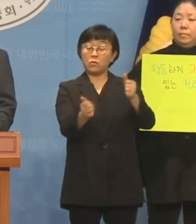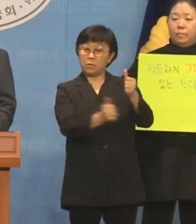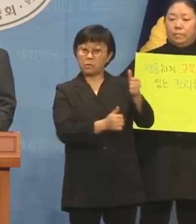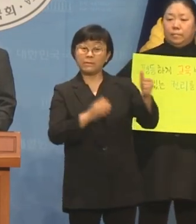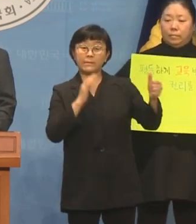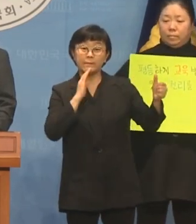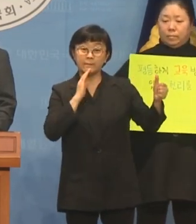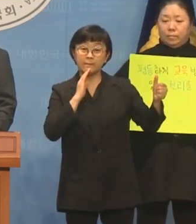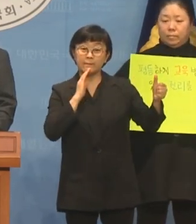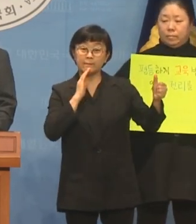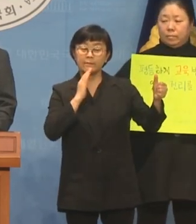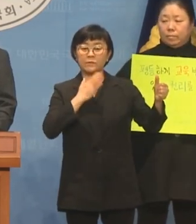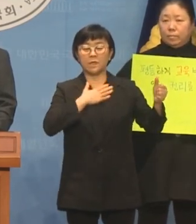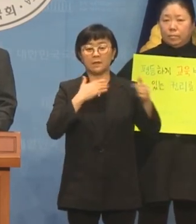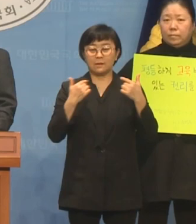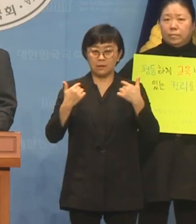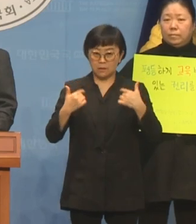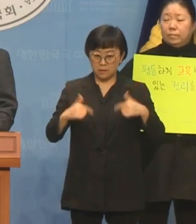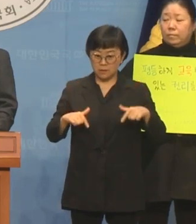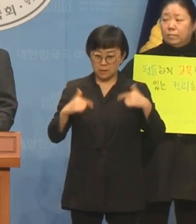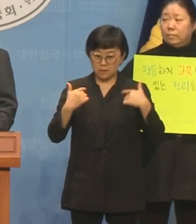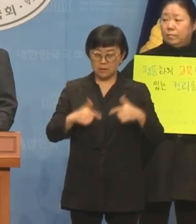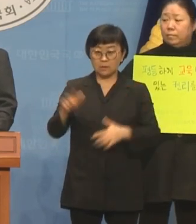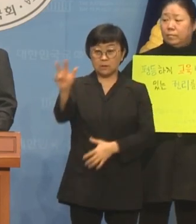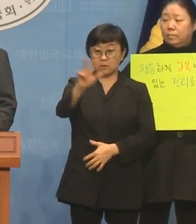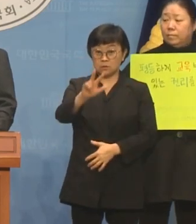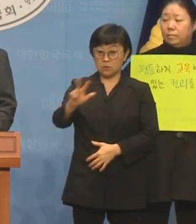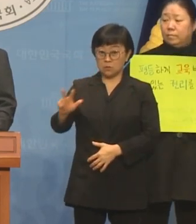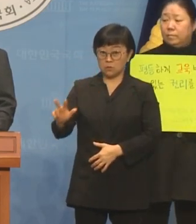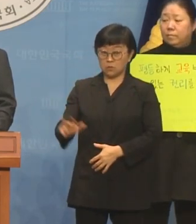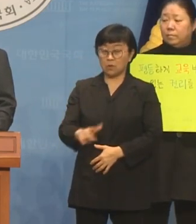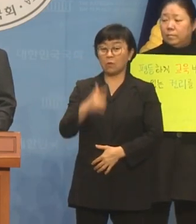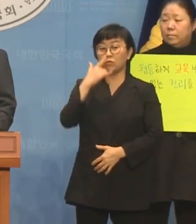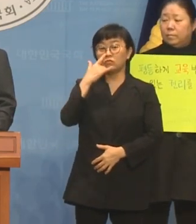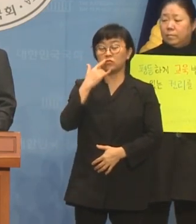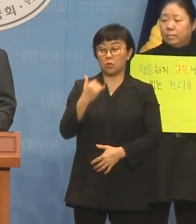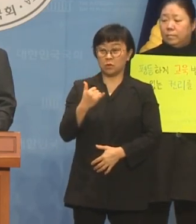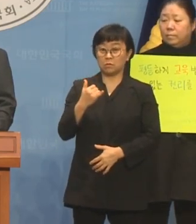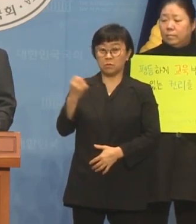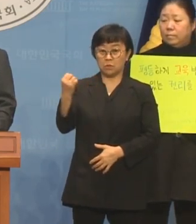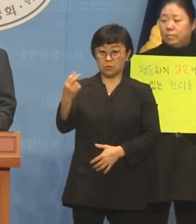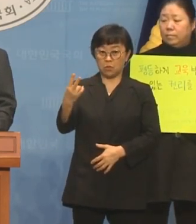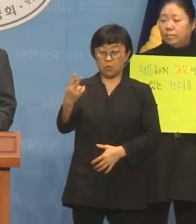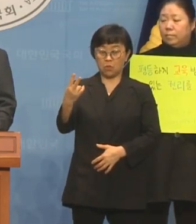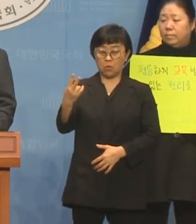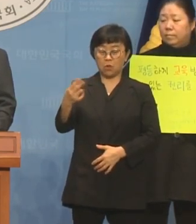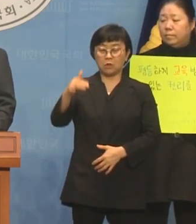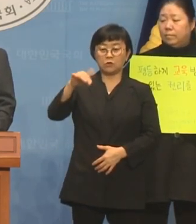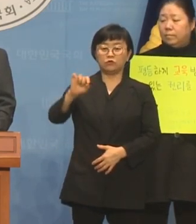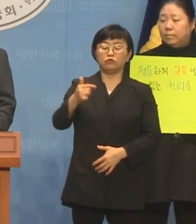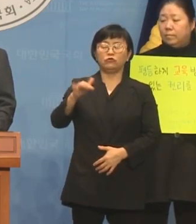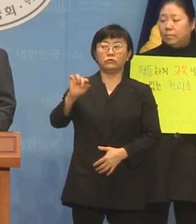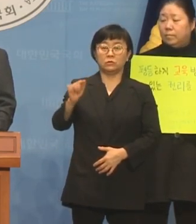국토위원회이지만 제가 늘 전국의 부모님들과 또 춘천의